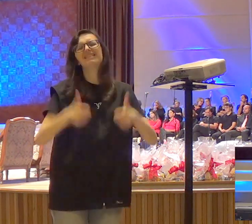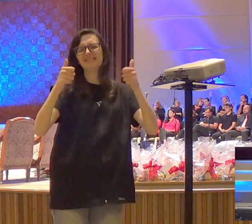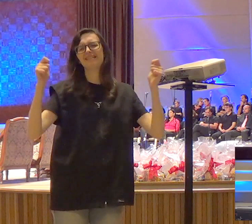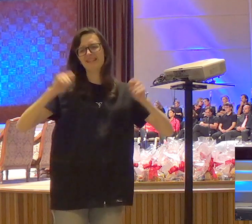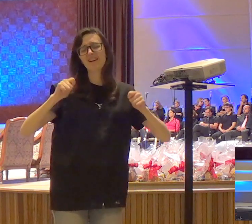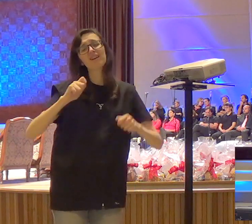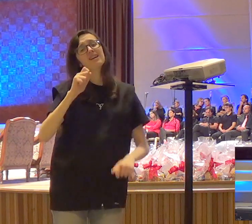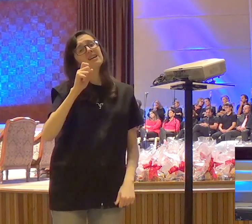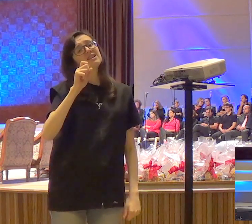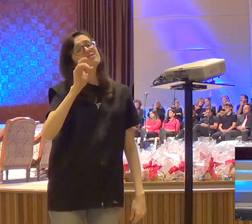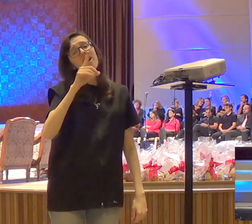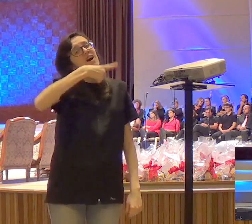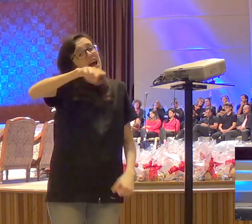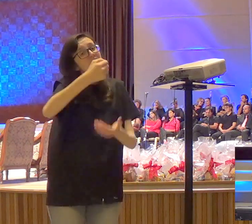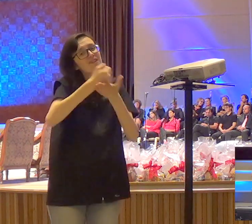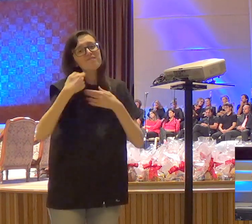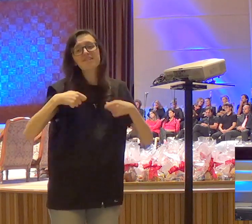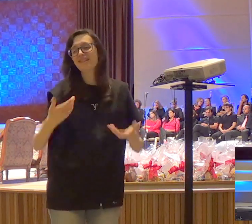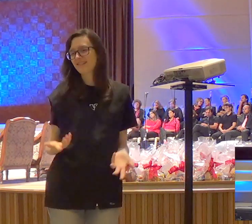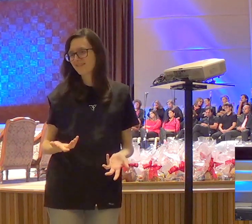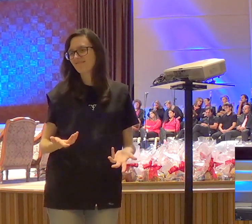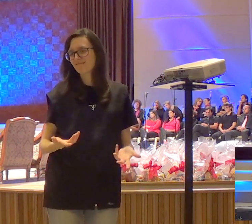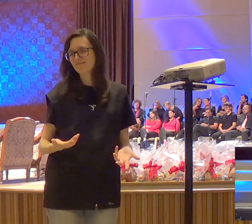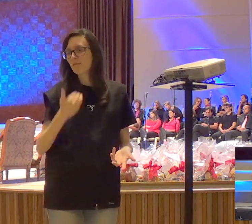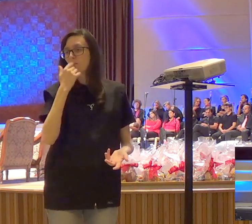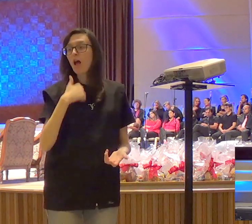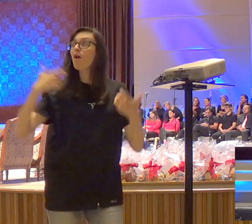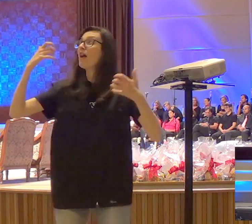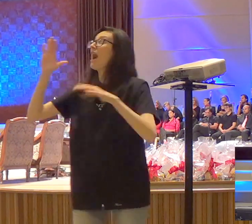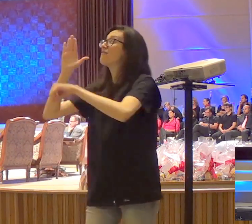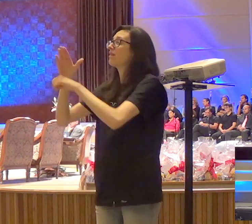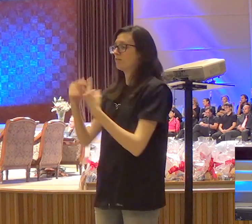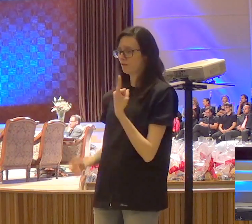Mas somente se vocês nos ajudarem. So, you can help by